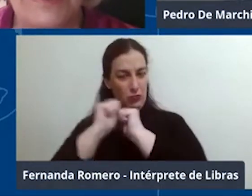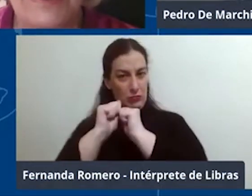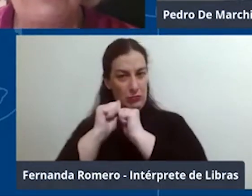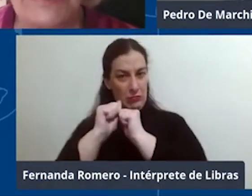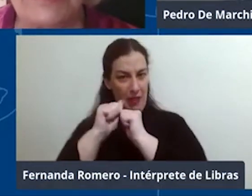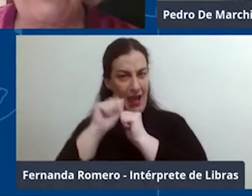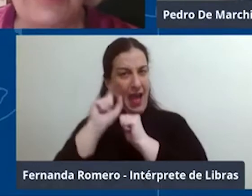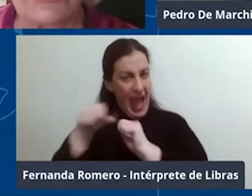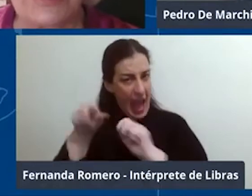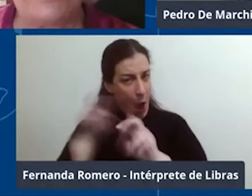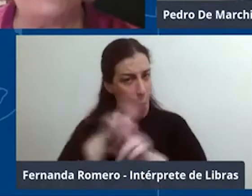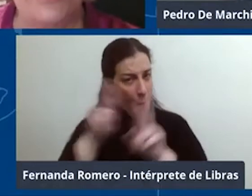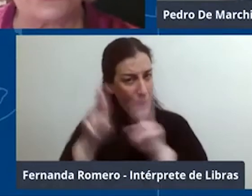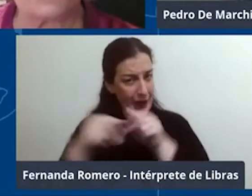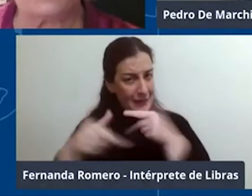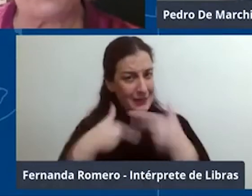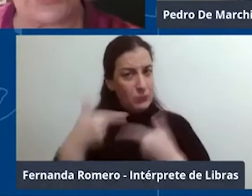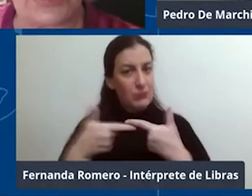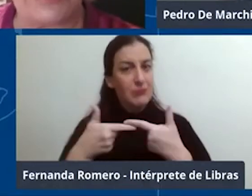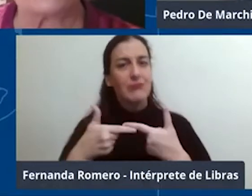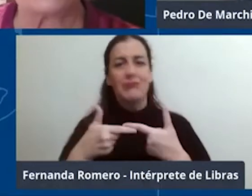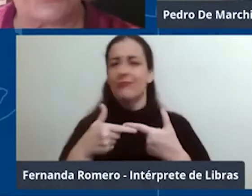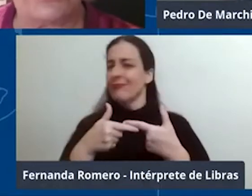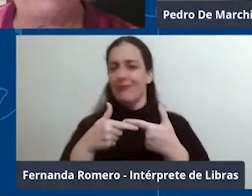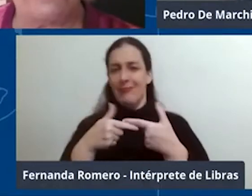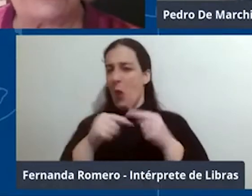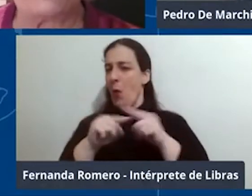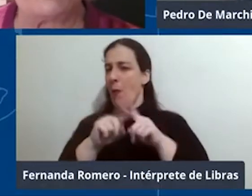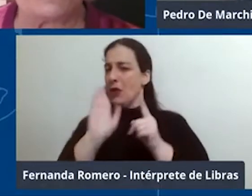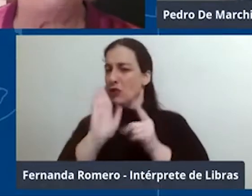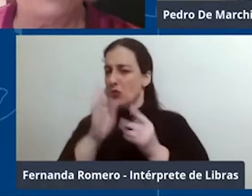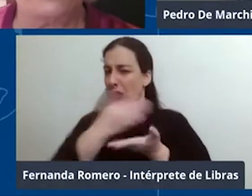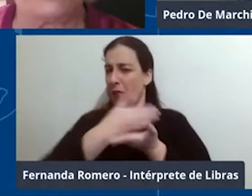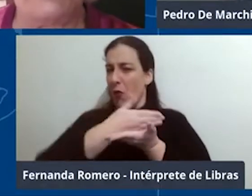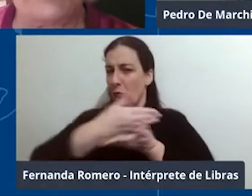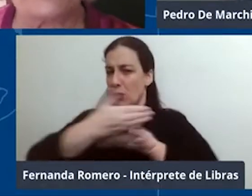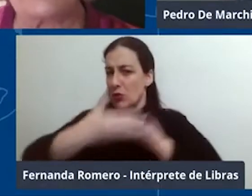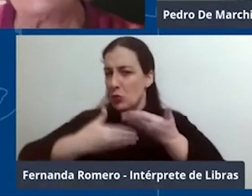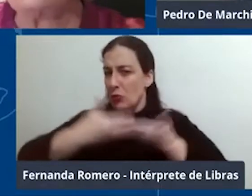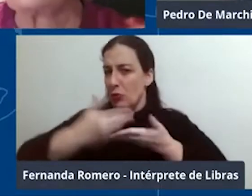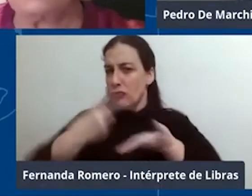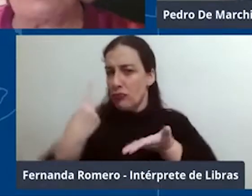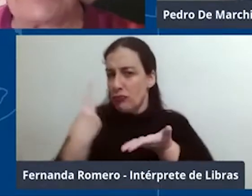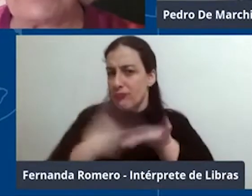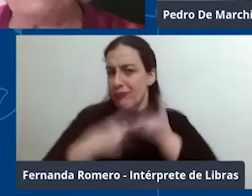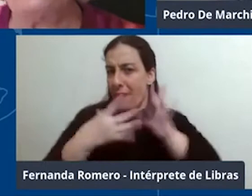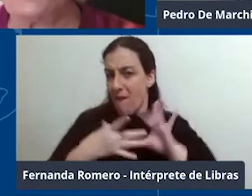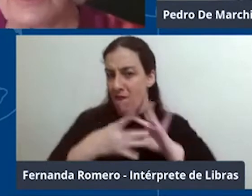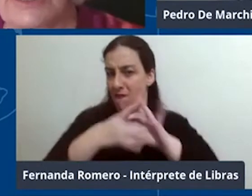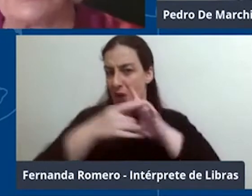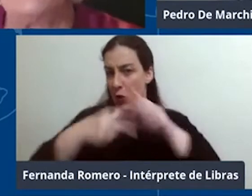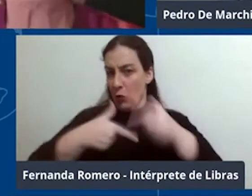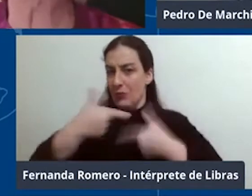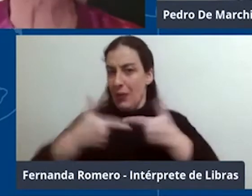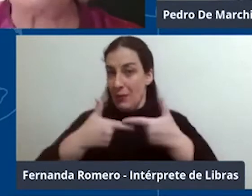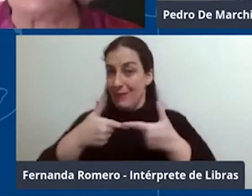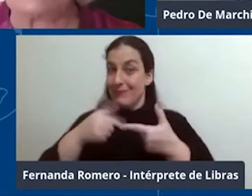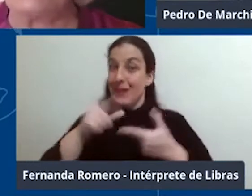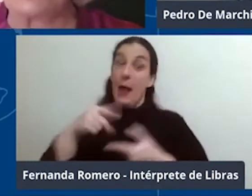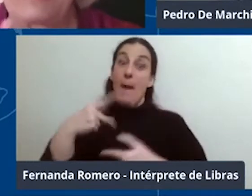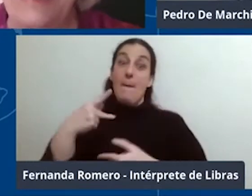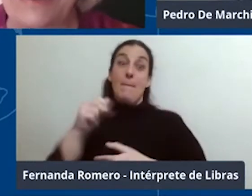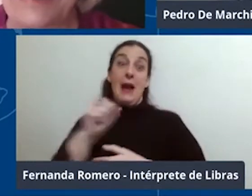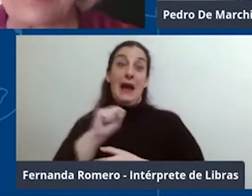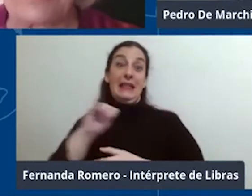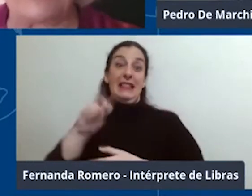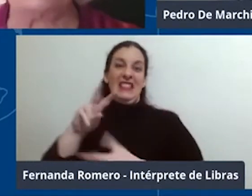trabalhista, mas havia já inícios de processos de estabelecer um vínculo trabalhista. Aí seria um passivo muito grande. Então,